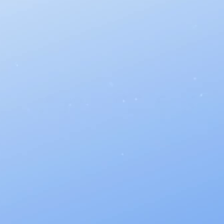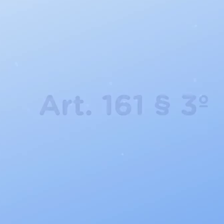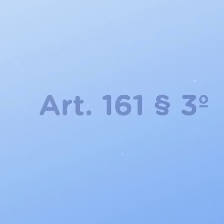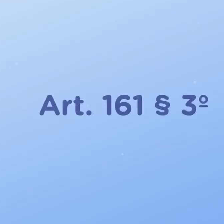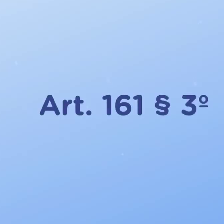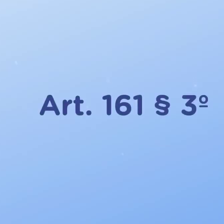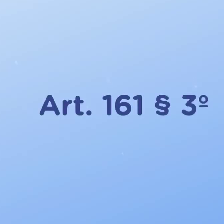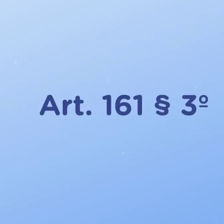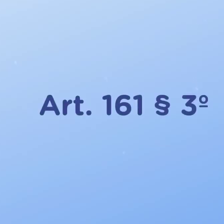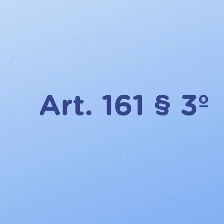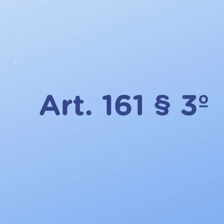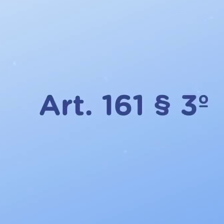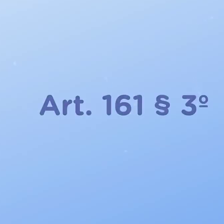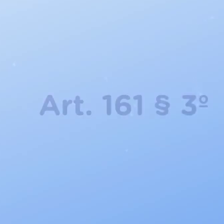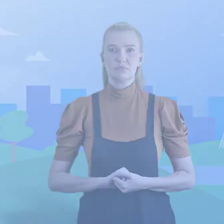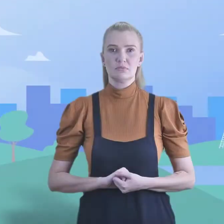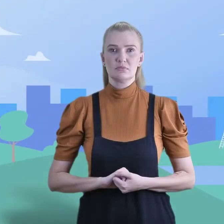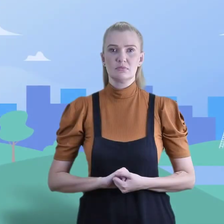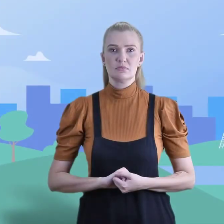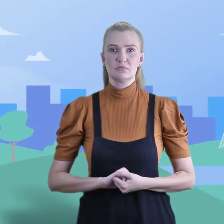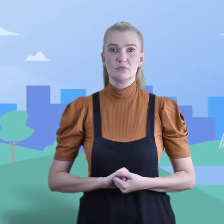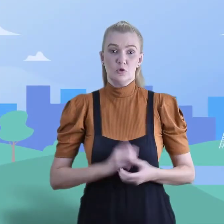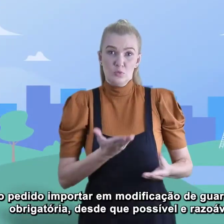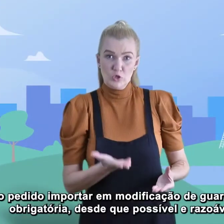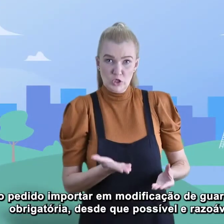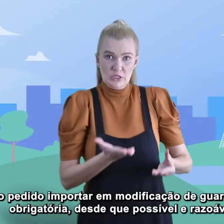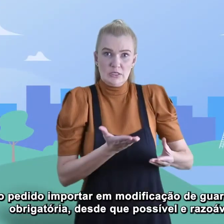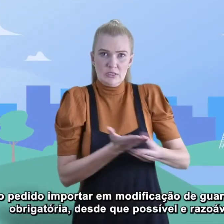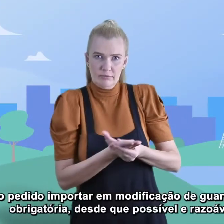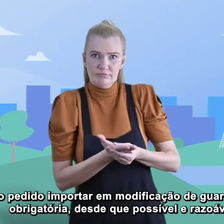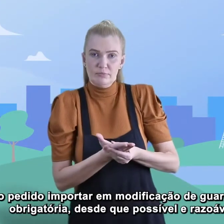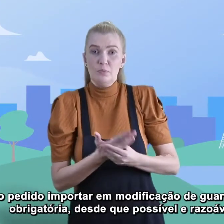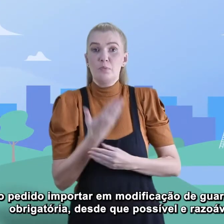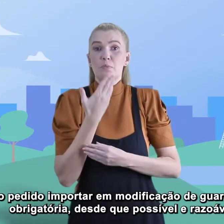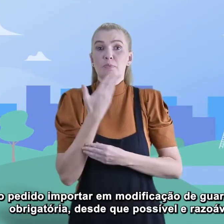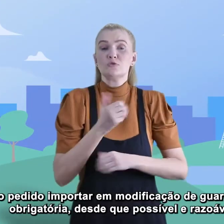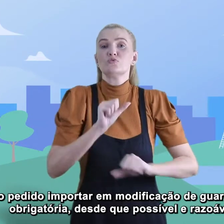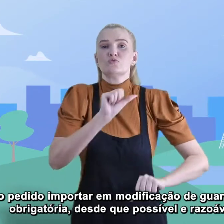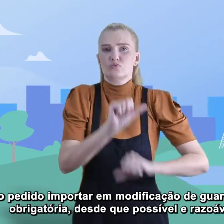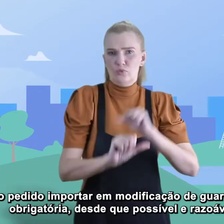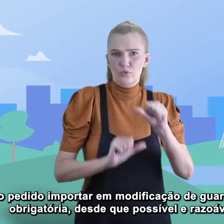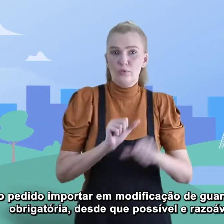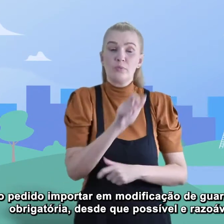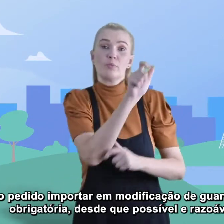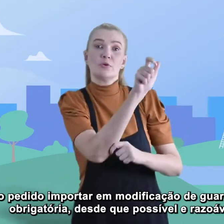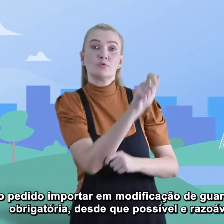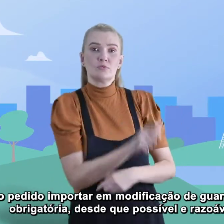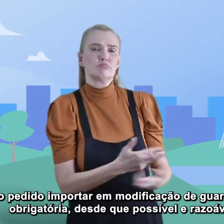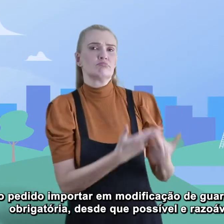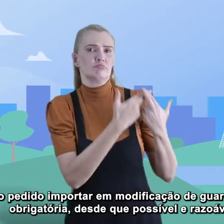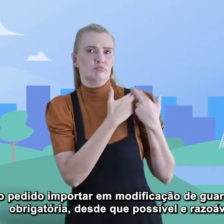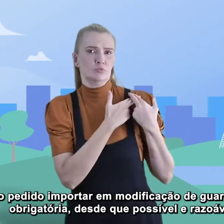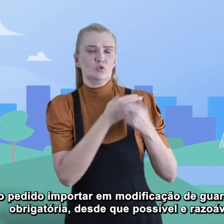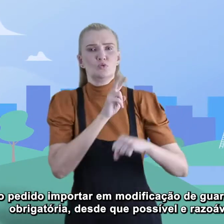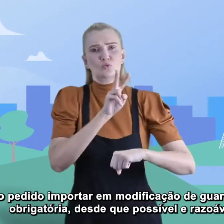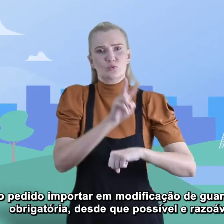Artigo 161, parágrafo 3º. Se o pedido importar em modificação de guarda, será obrigatória, desde